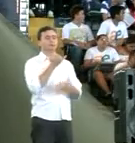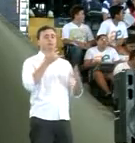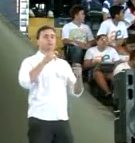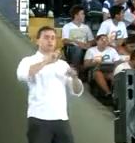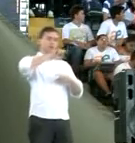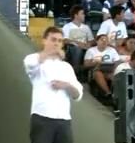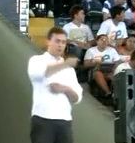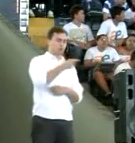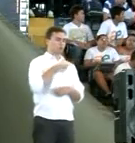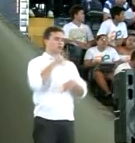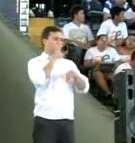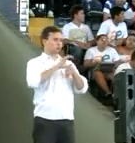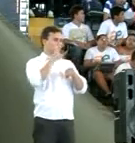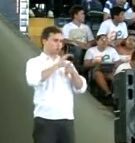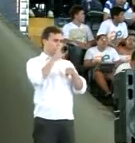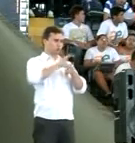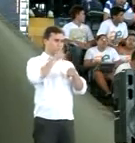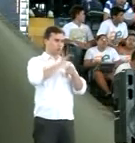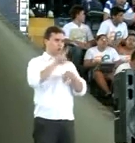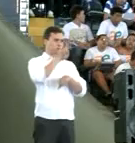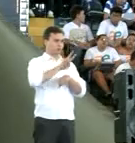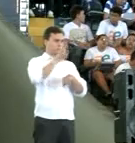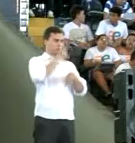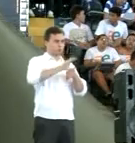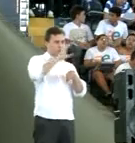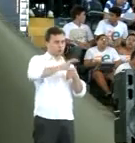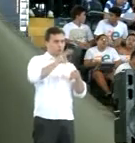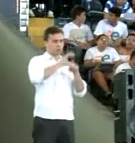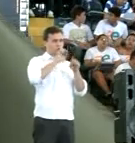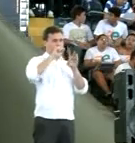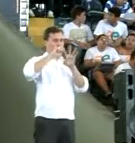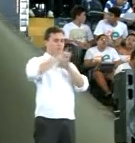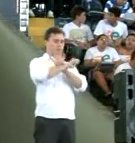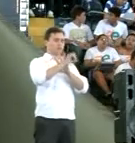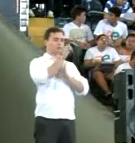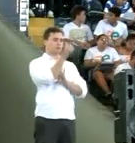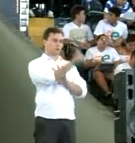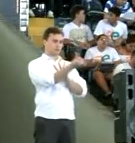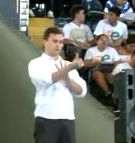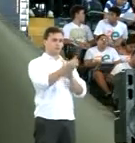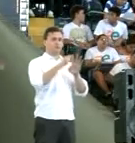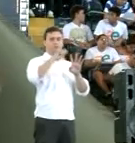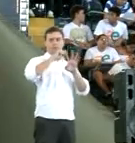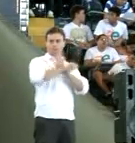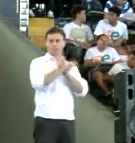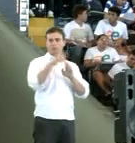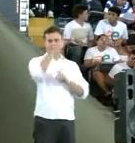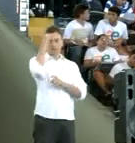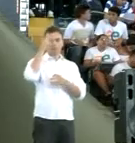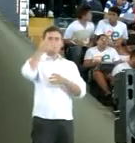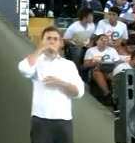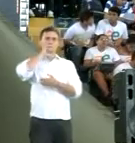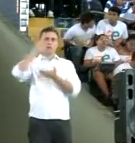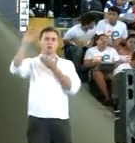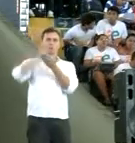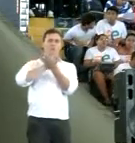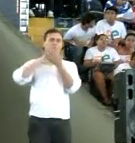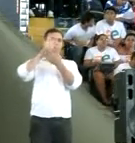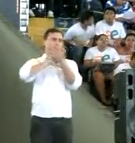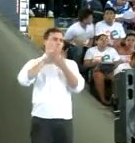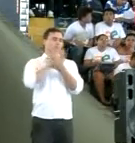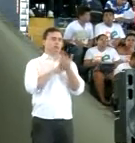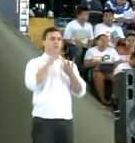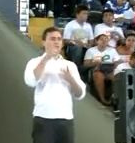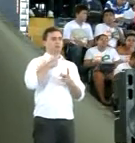comecei cursinho, família enchendo o saco, o pai dizendo que mesada não existe mais, que eu não ia sair, toda aquela pressão